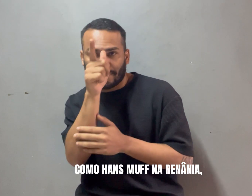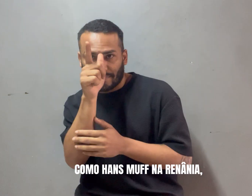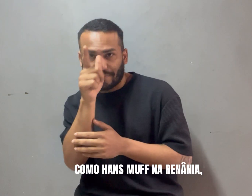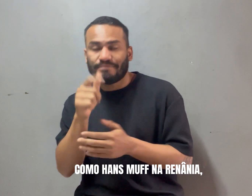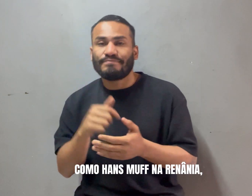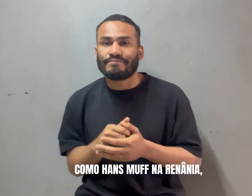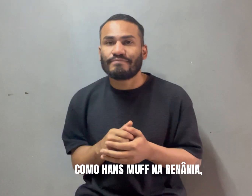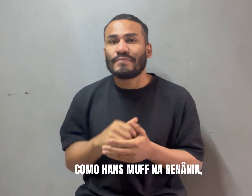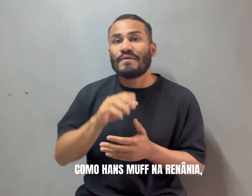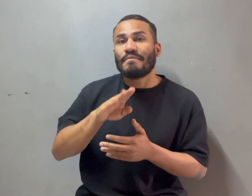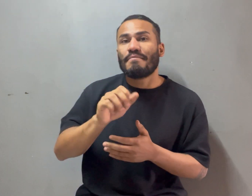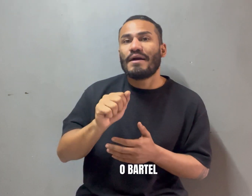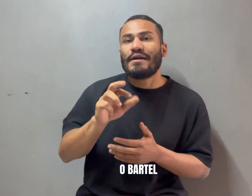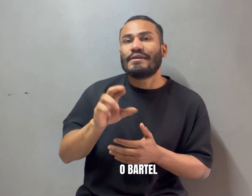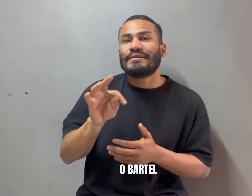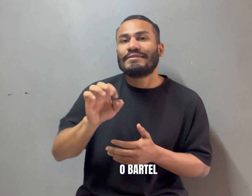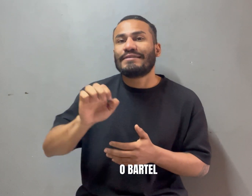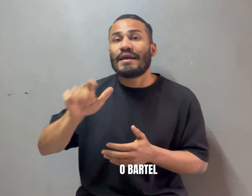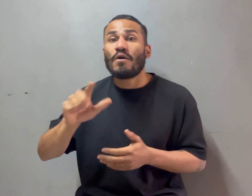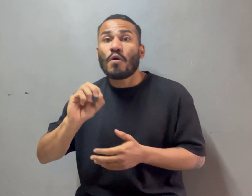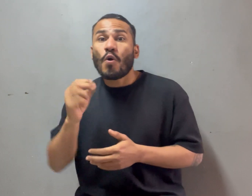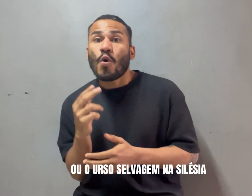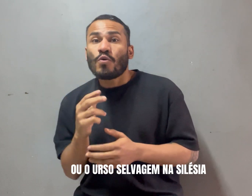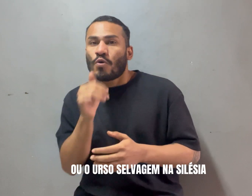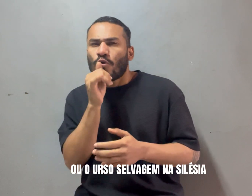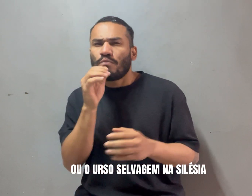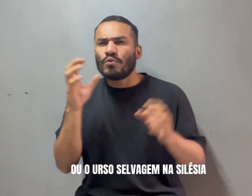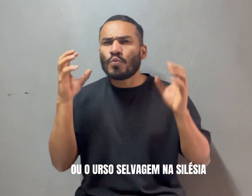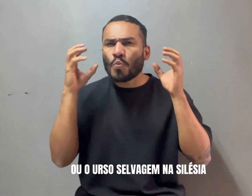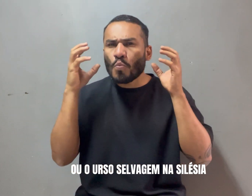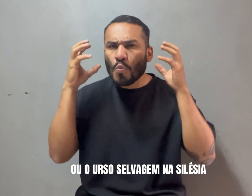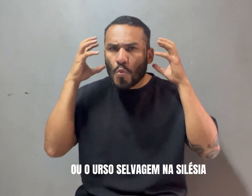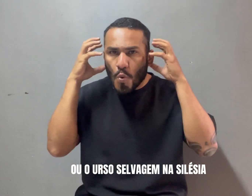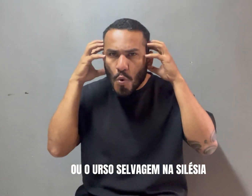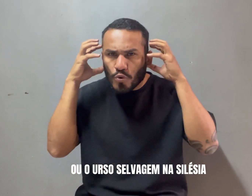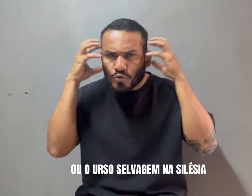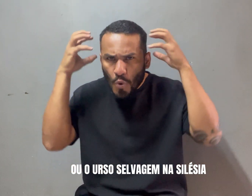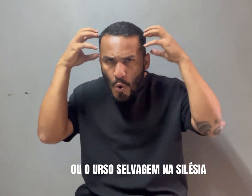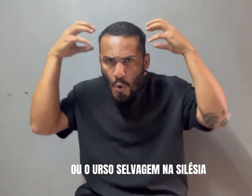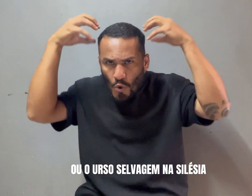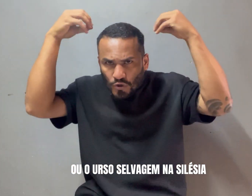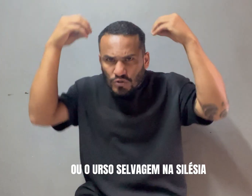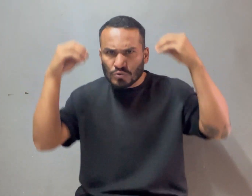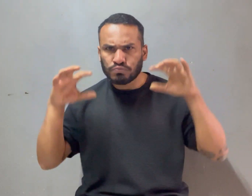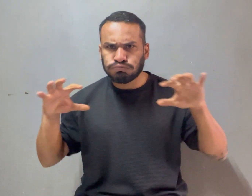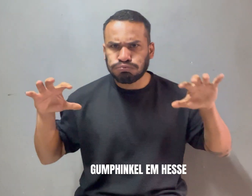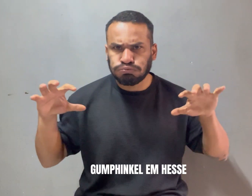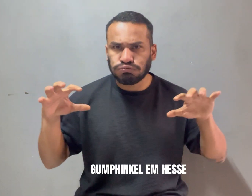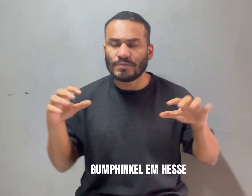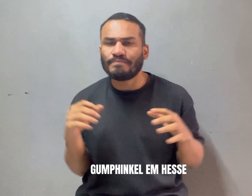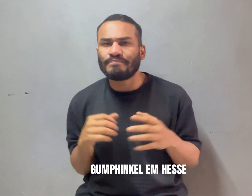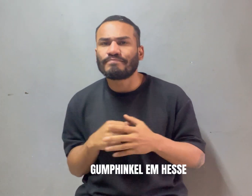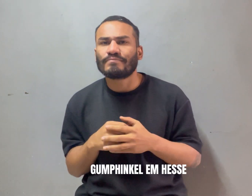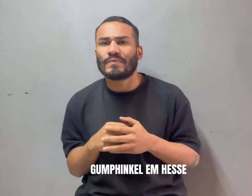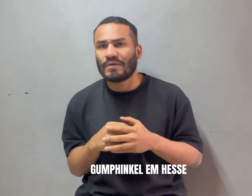na Renânia, Bartel, ou o urso selvagem na Silésia, Gunfinkel, em